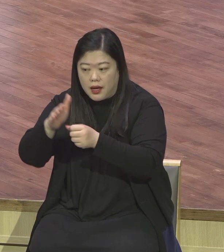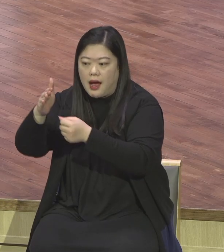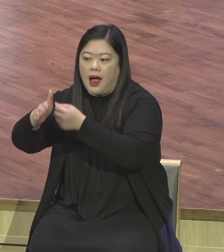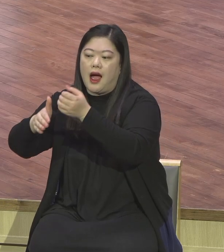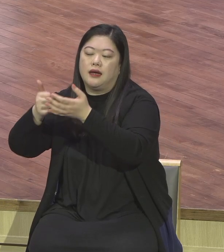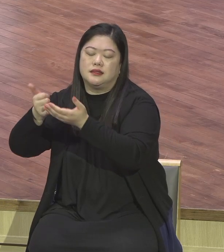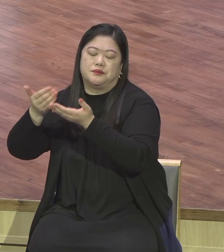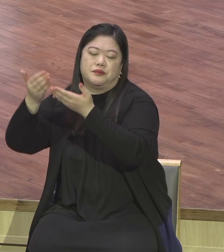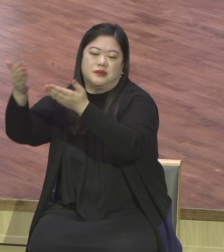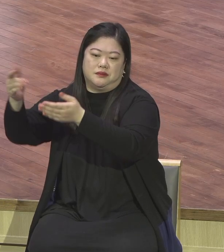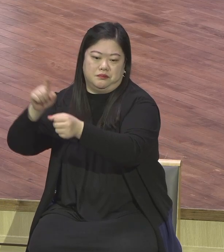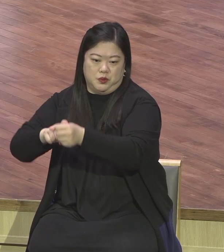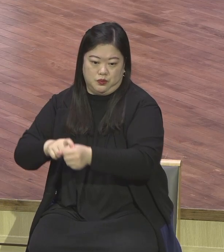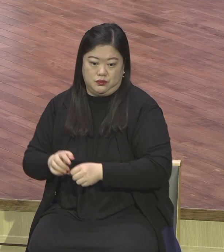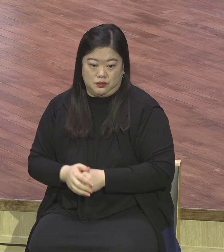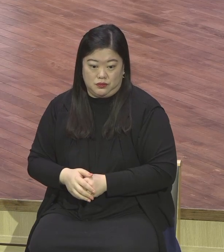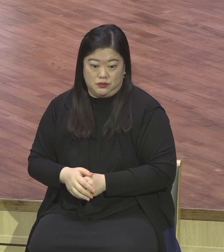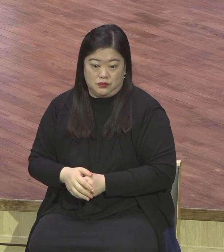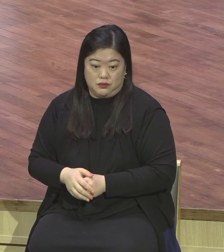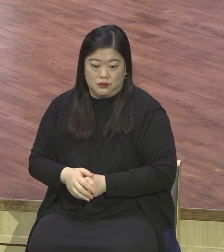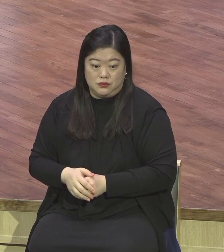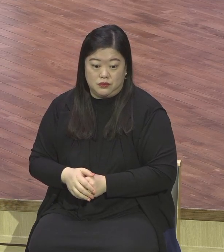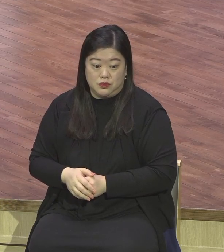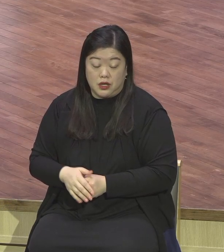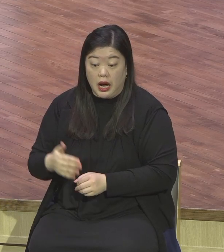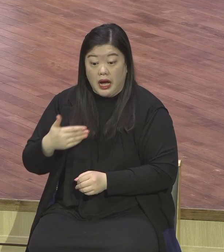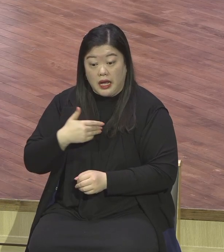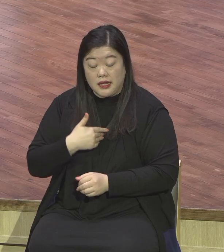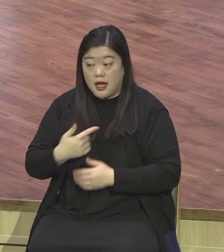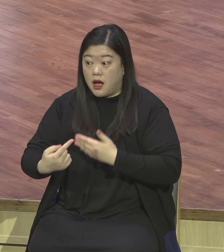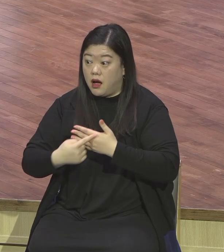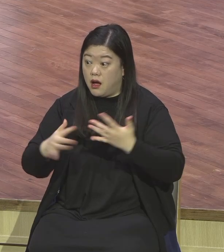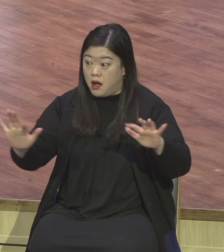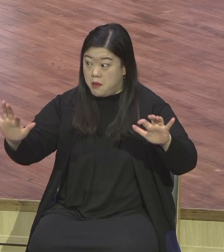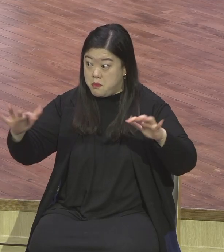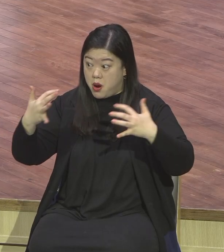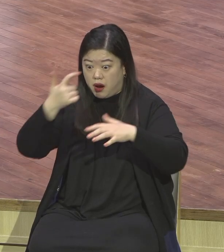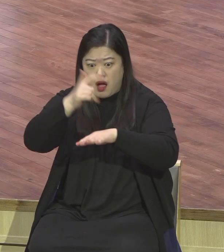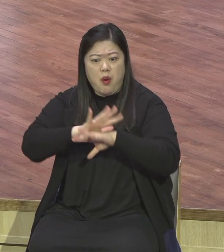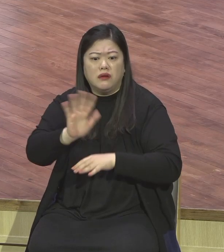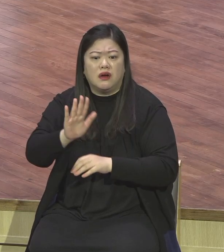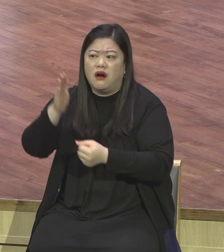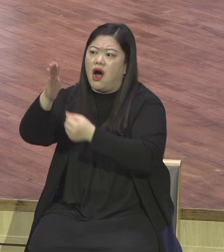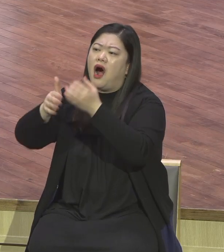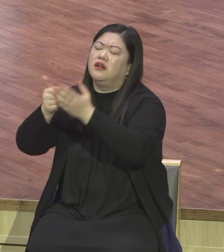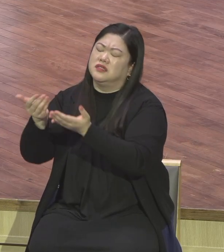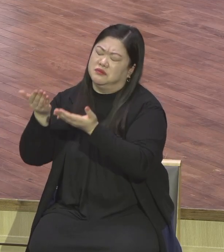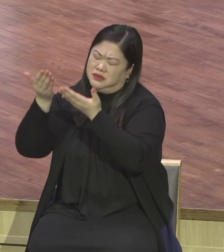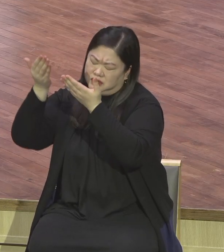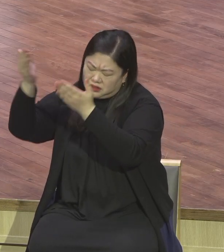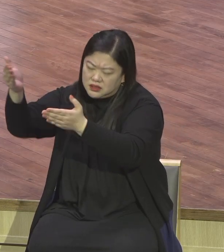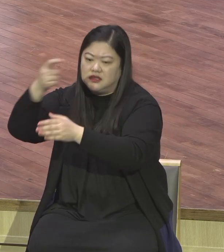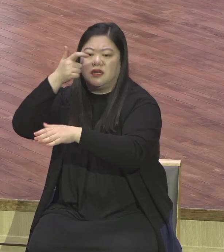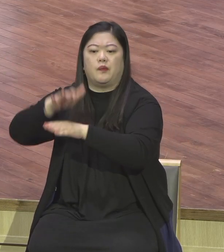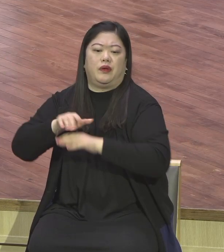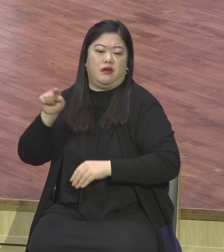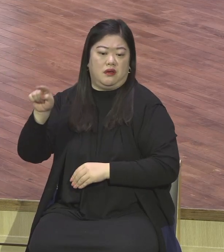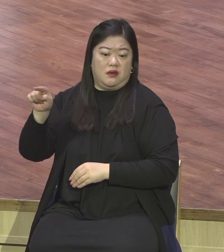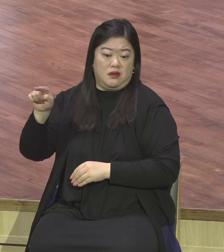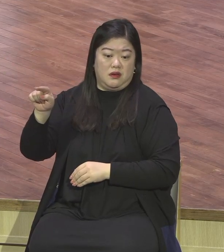하나님이 받은 찬양이 돼야지 하나님이 받는 기도가 돼야지 하나님이 받는 예배가 돼야지